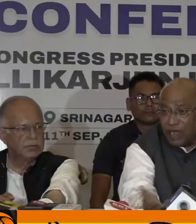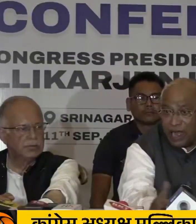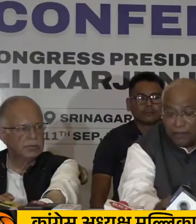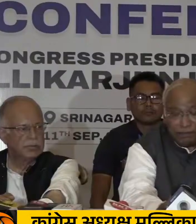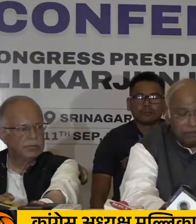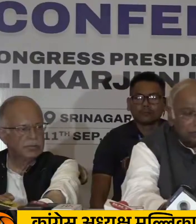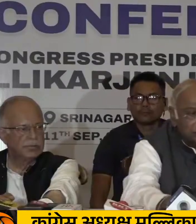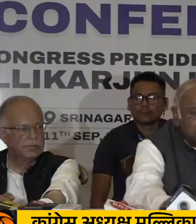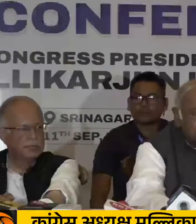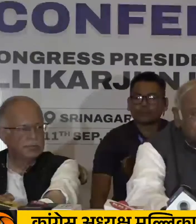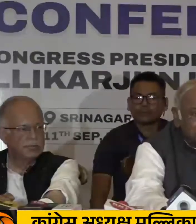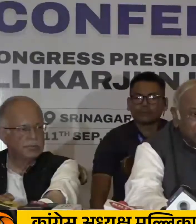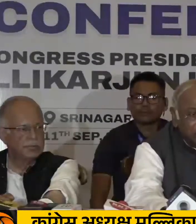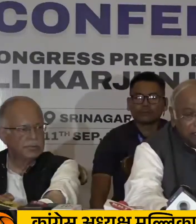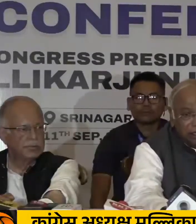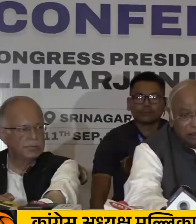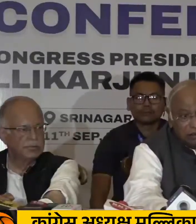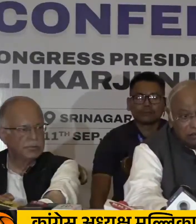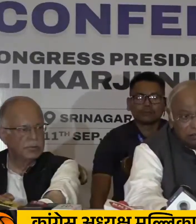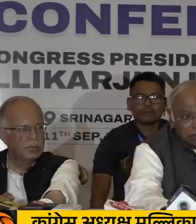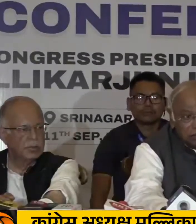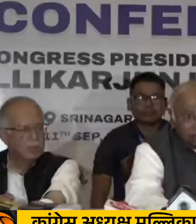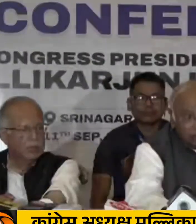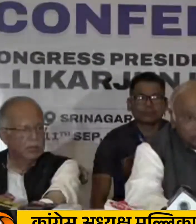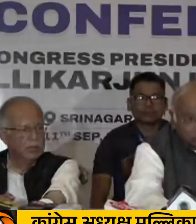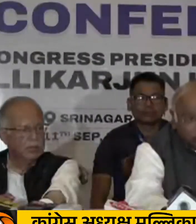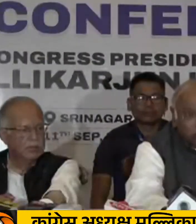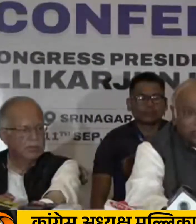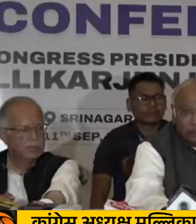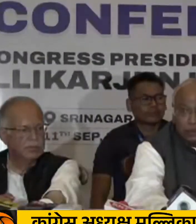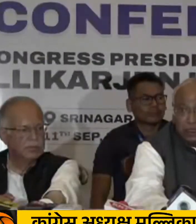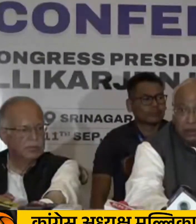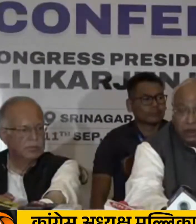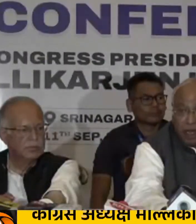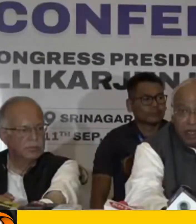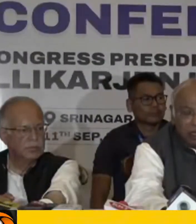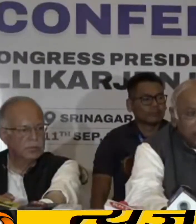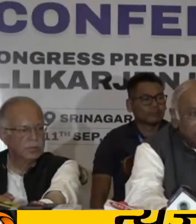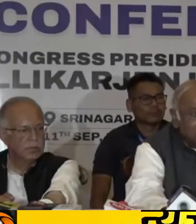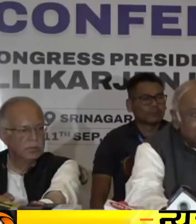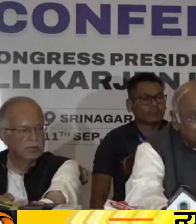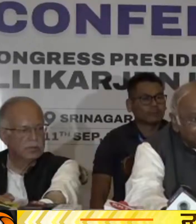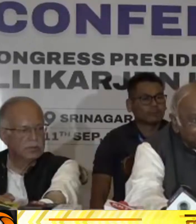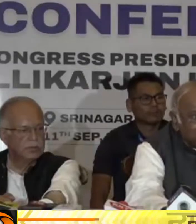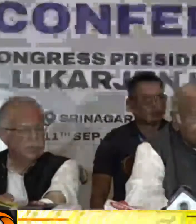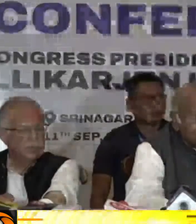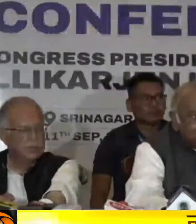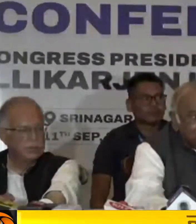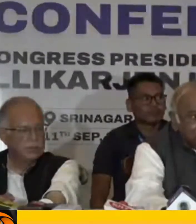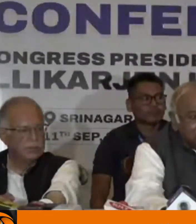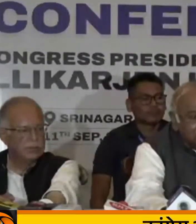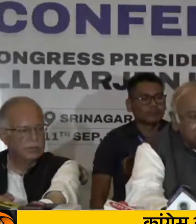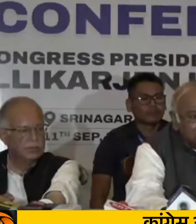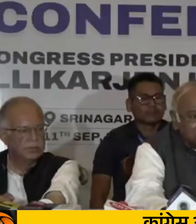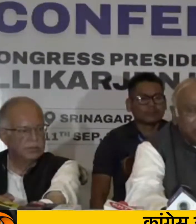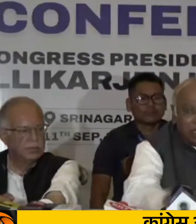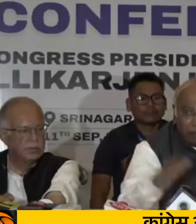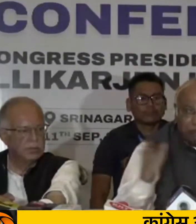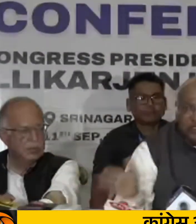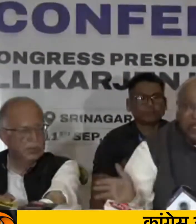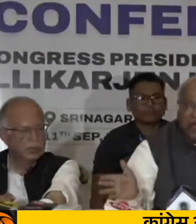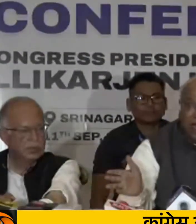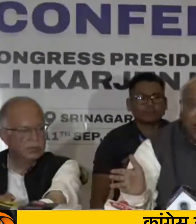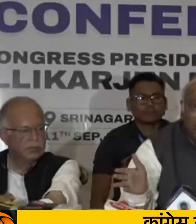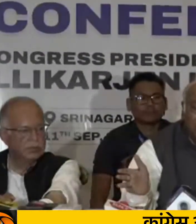तो आप यानी जम्मू कश्मीर को आगे बढ़ाया कि